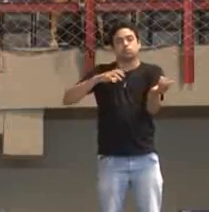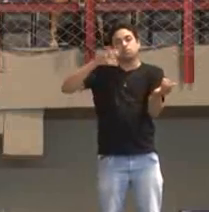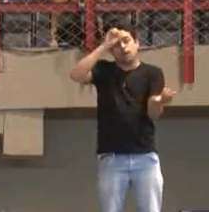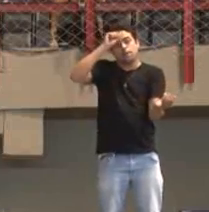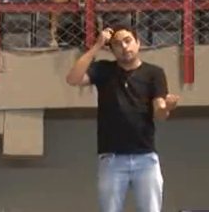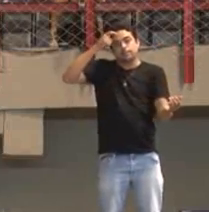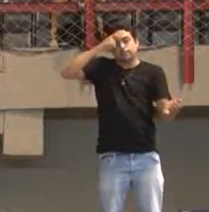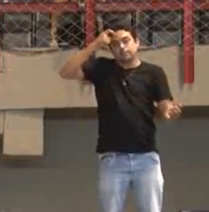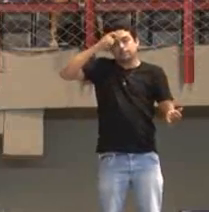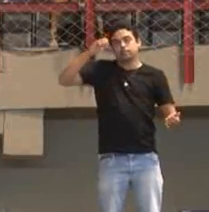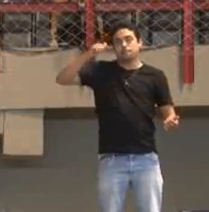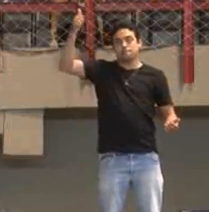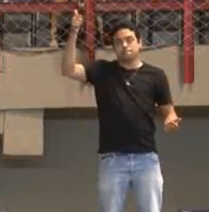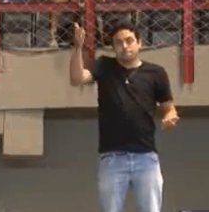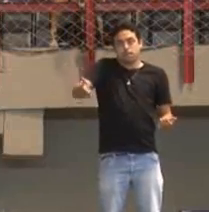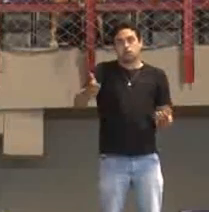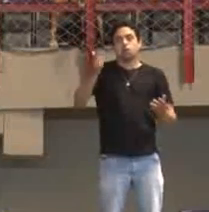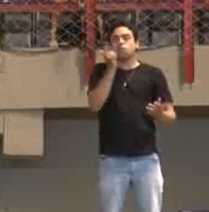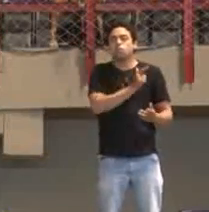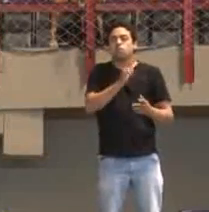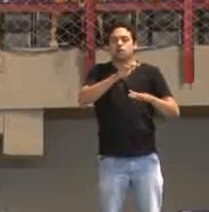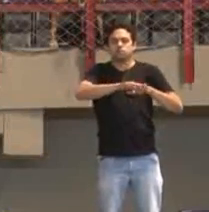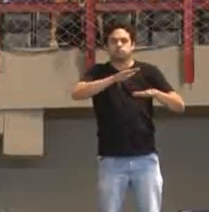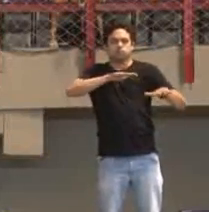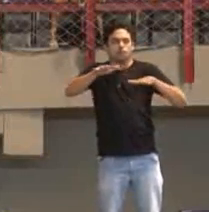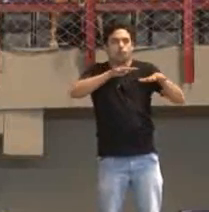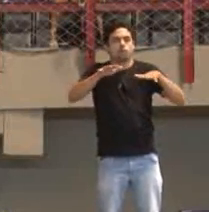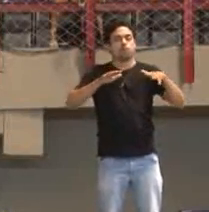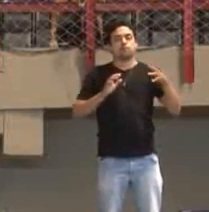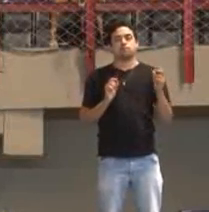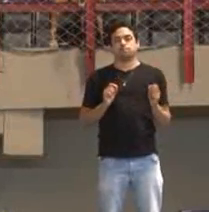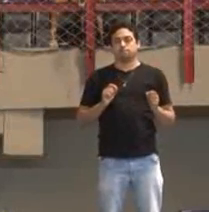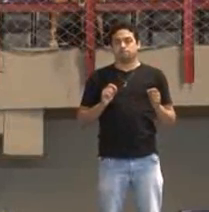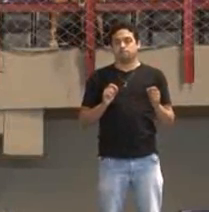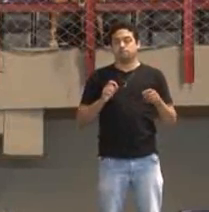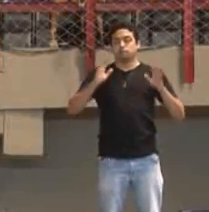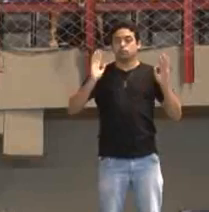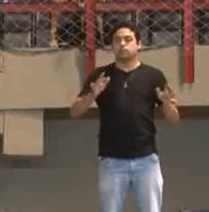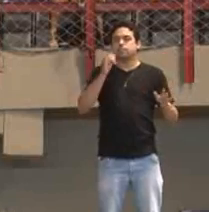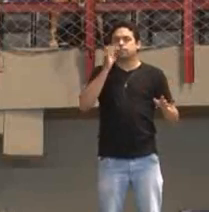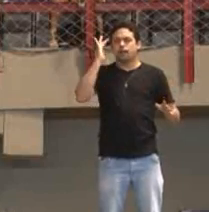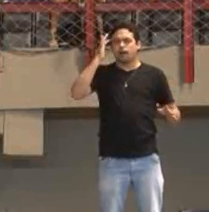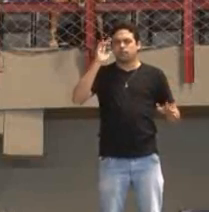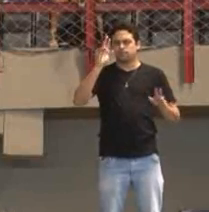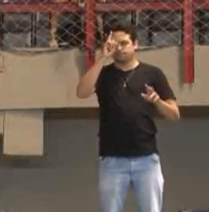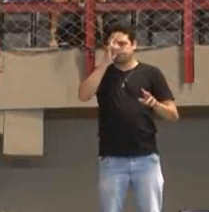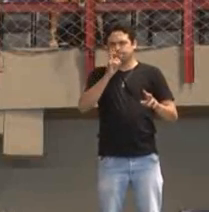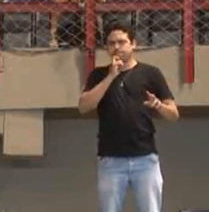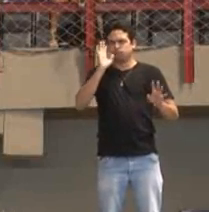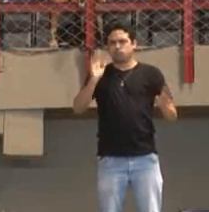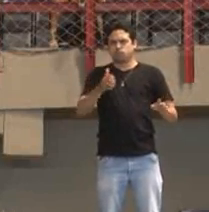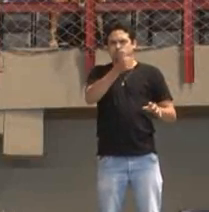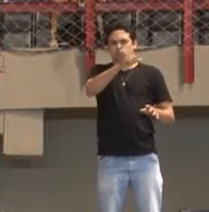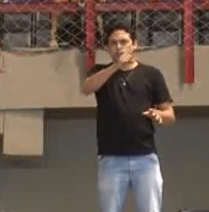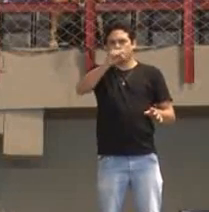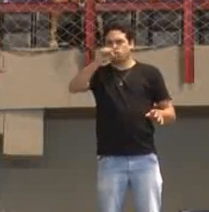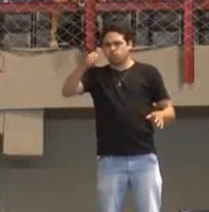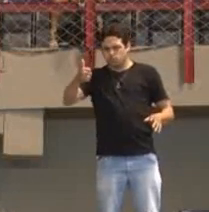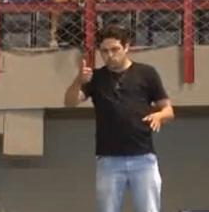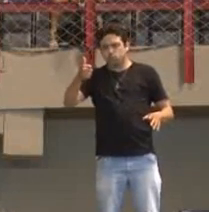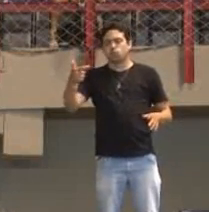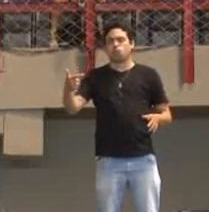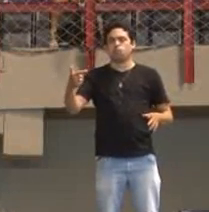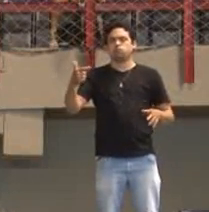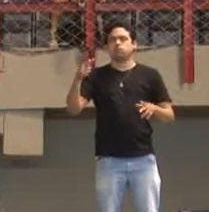compreendem melhor as coisas, começaram a se movimentar. Você acha isso estranho? Em 1882, os